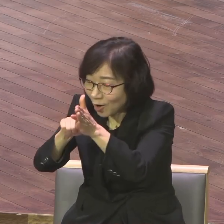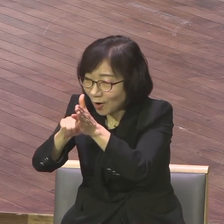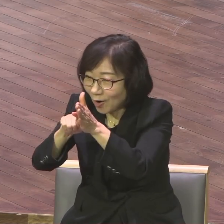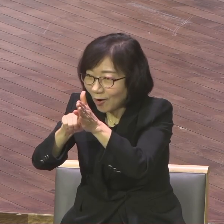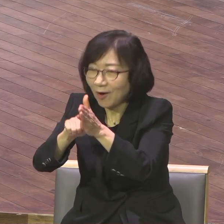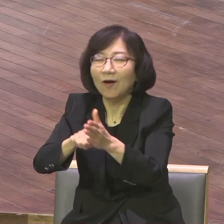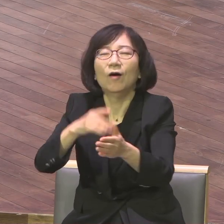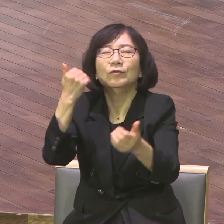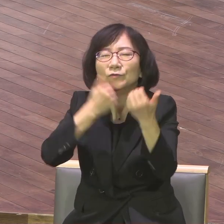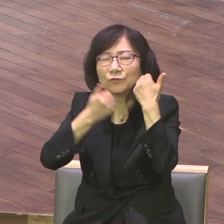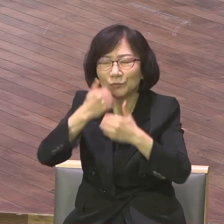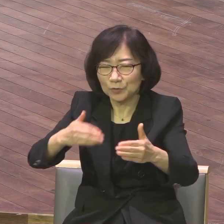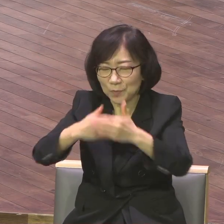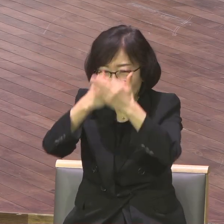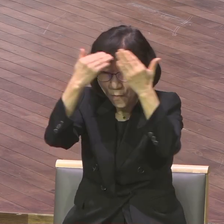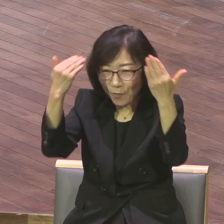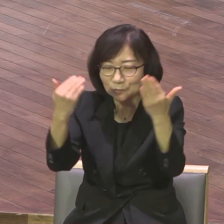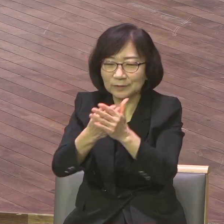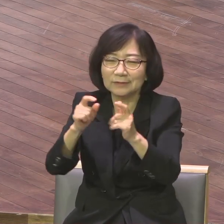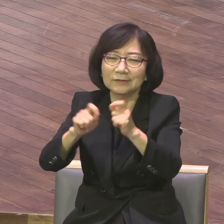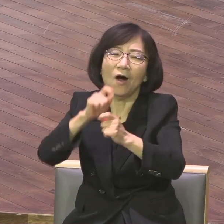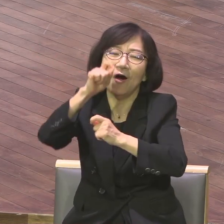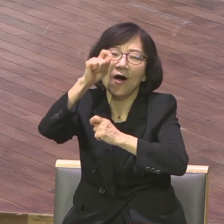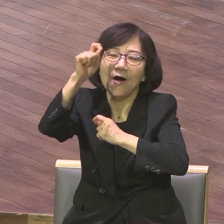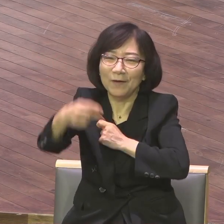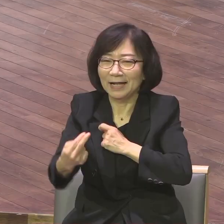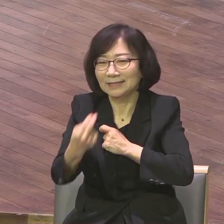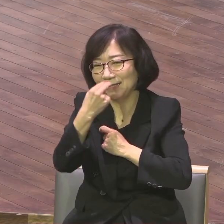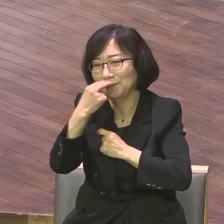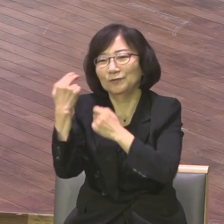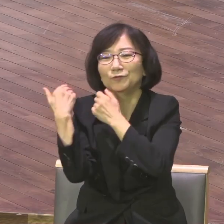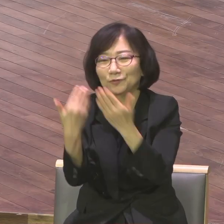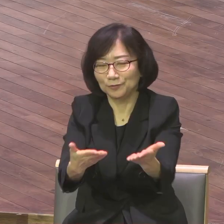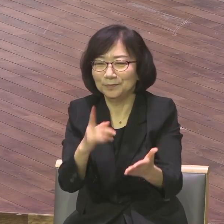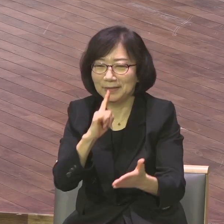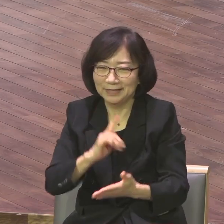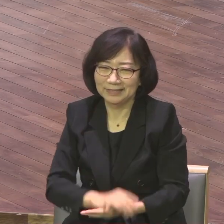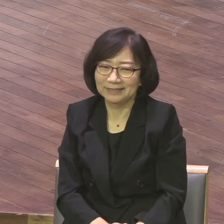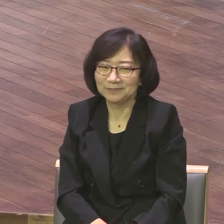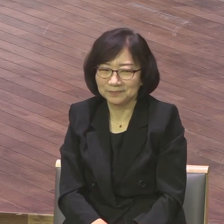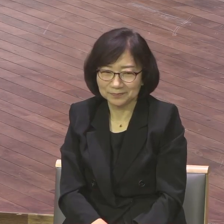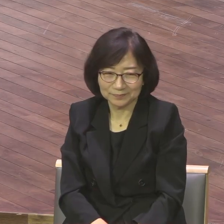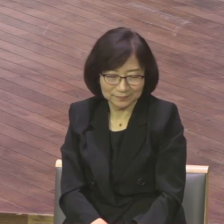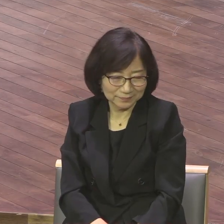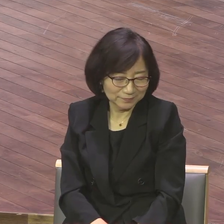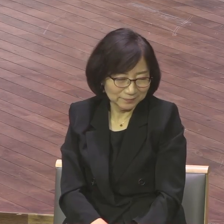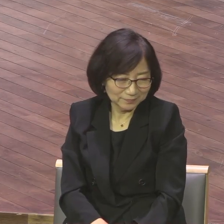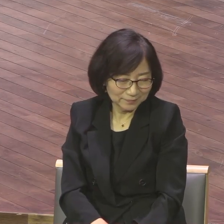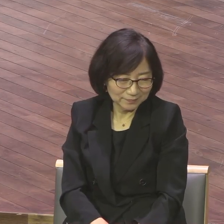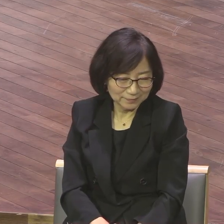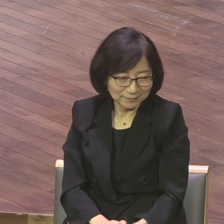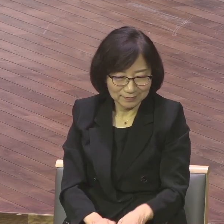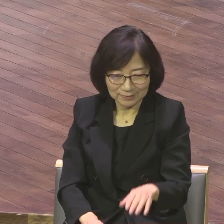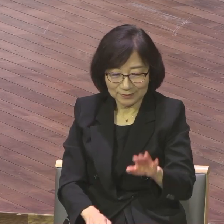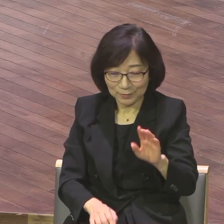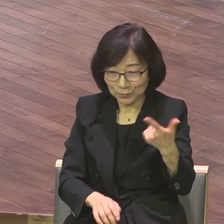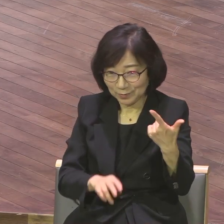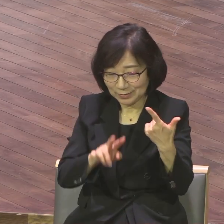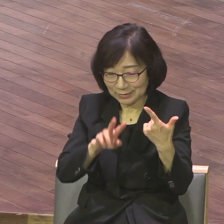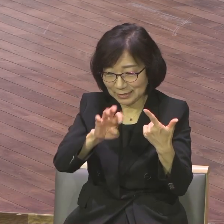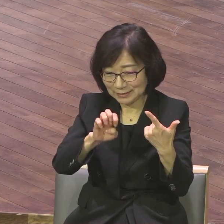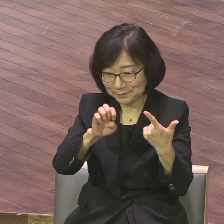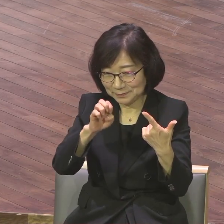누구든지 영생의 축복을 누릴 수 있다라는 말씀. 본문 47절로 48절에 이